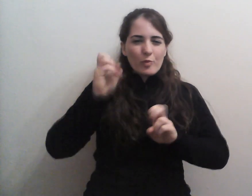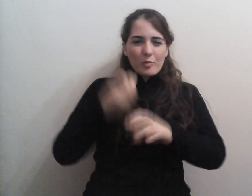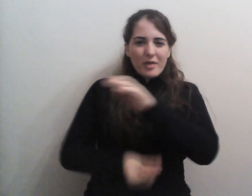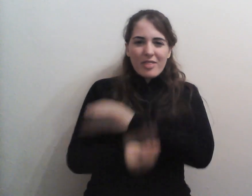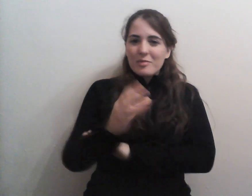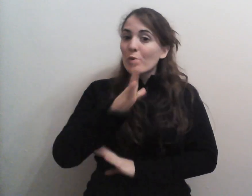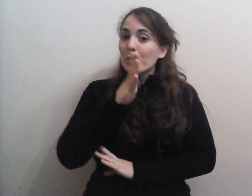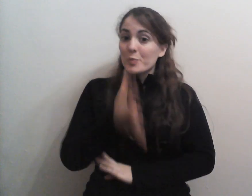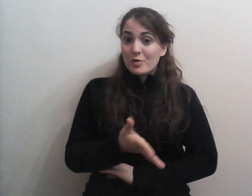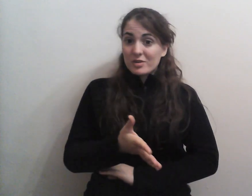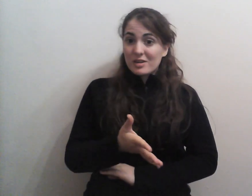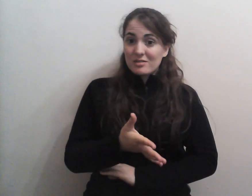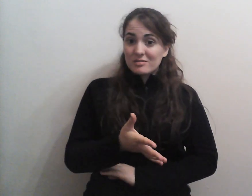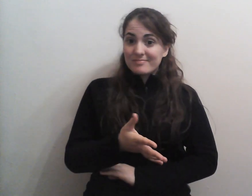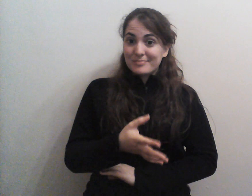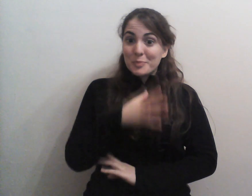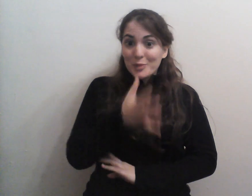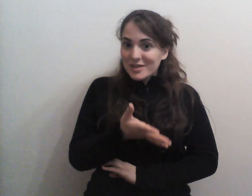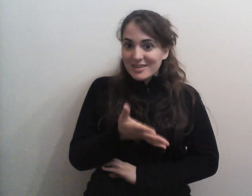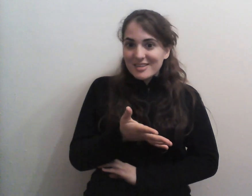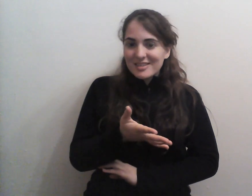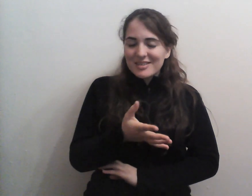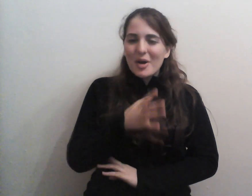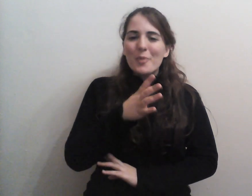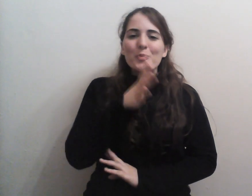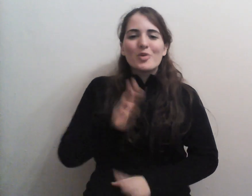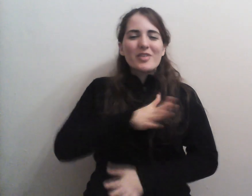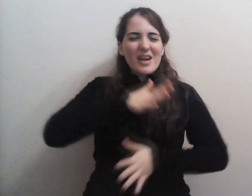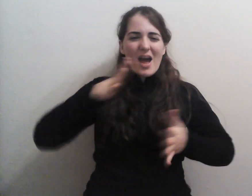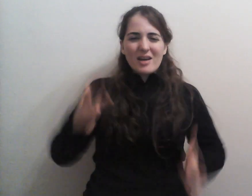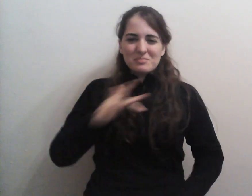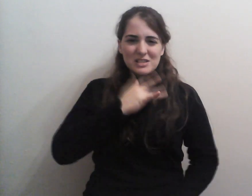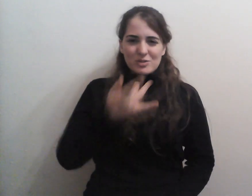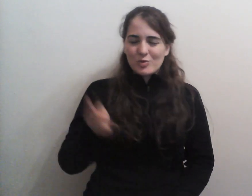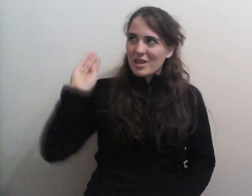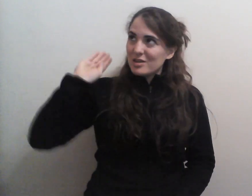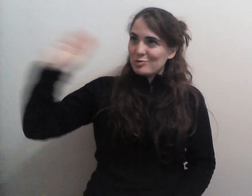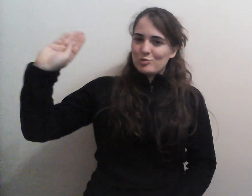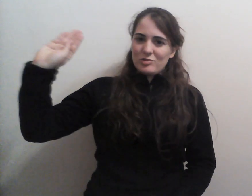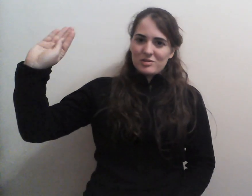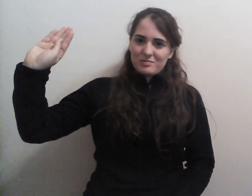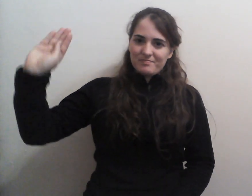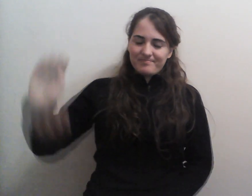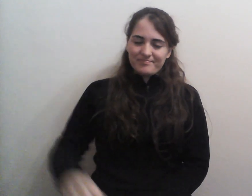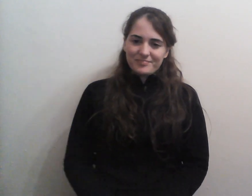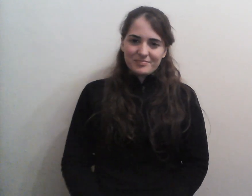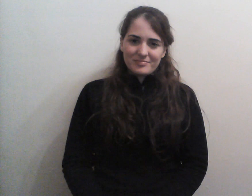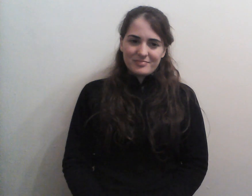la cual hemos nacido de nuevo es según su grande misericordia.